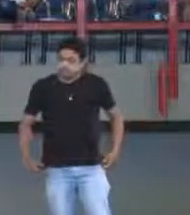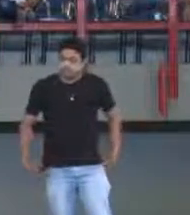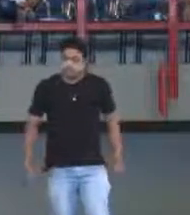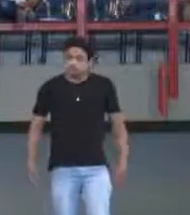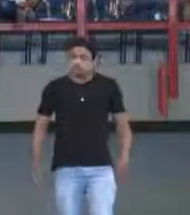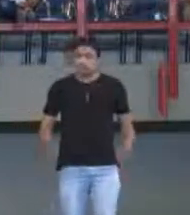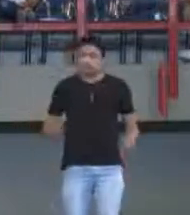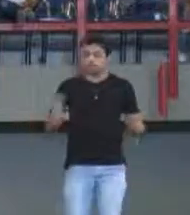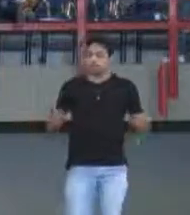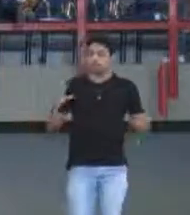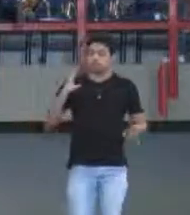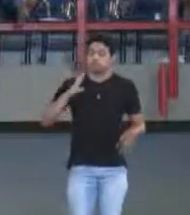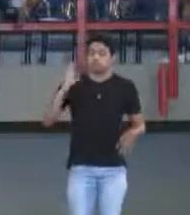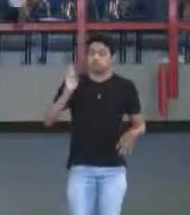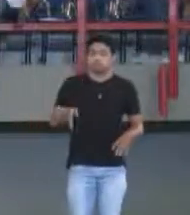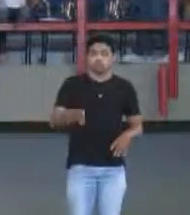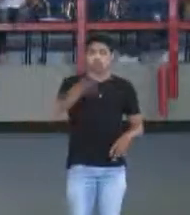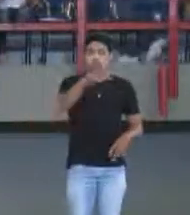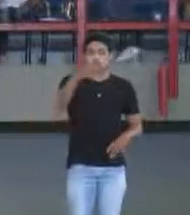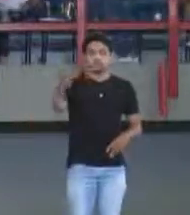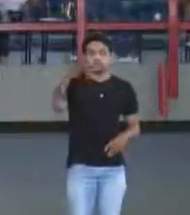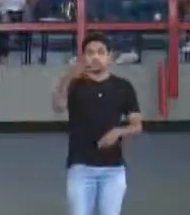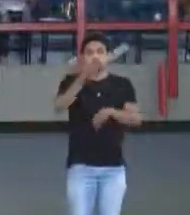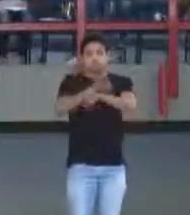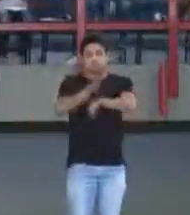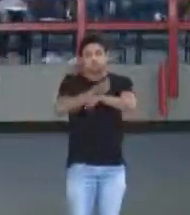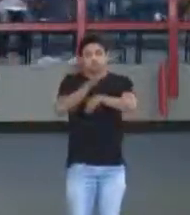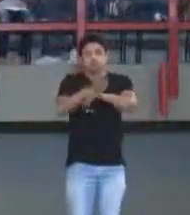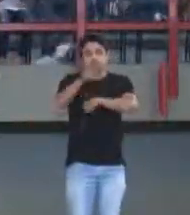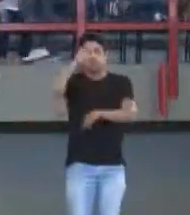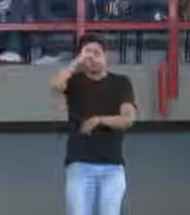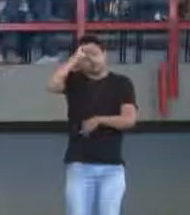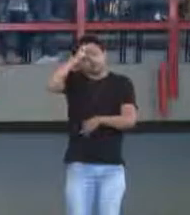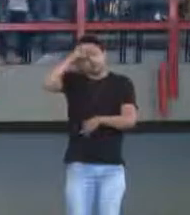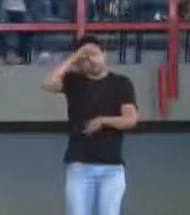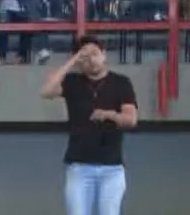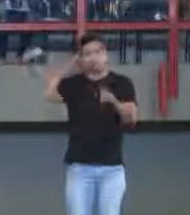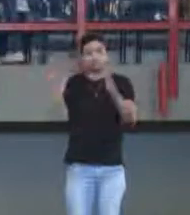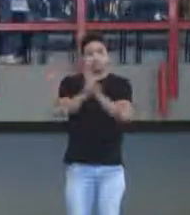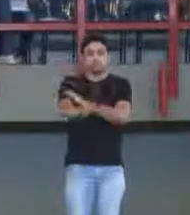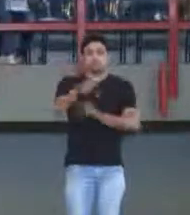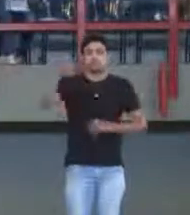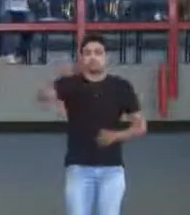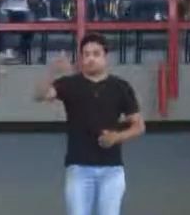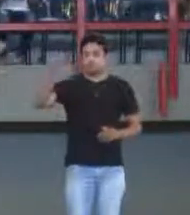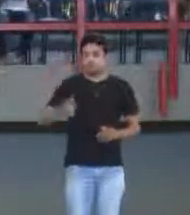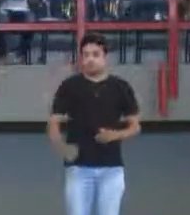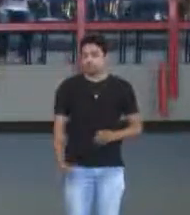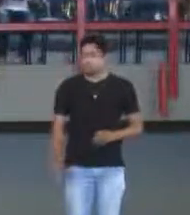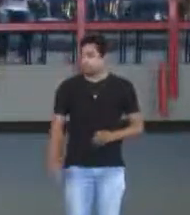Então, na realidade, página 37, exercícios de aprendizagem, questão 1.